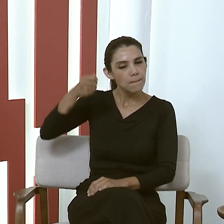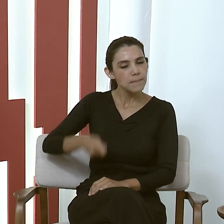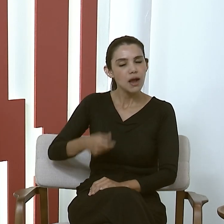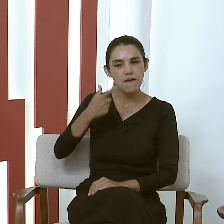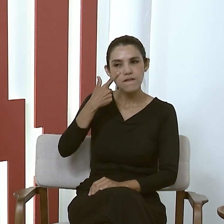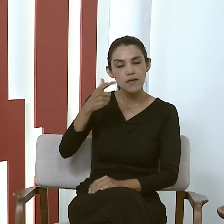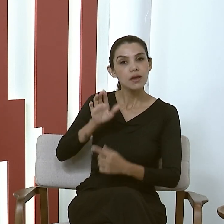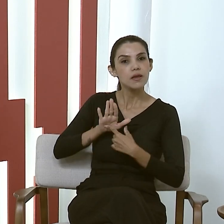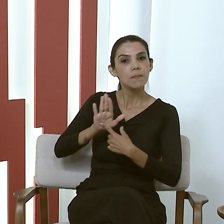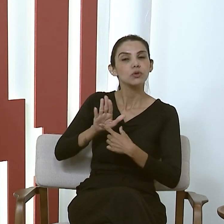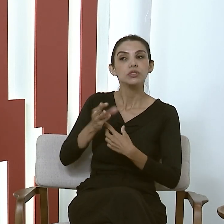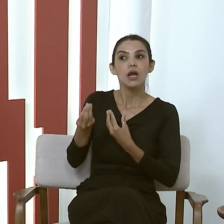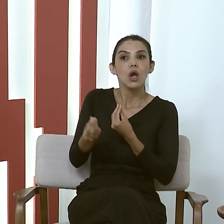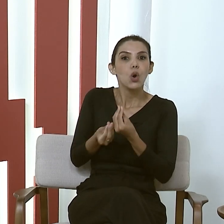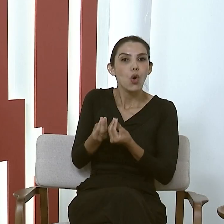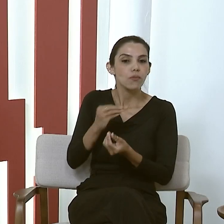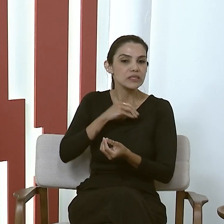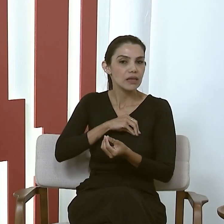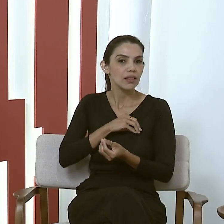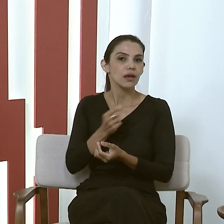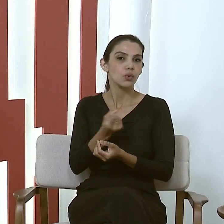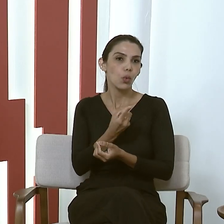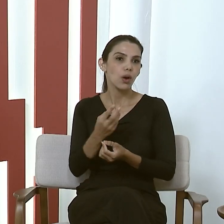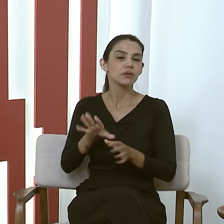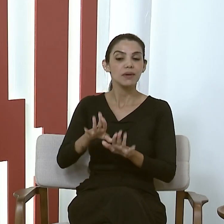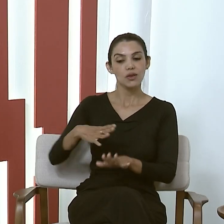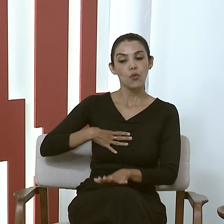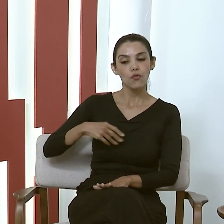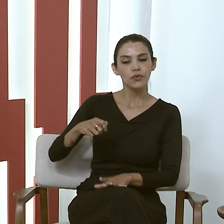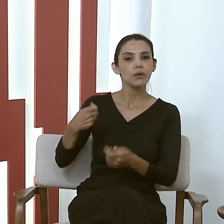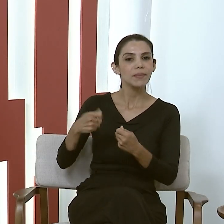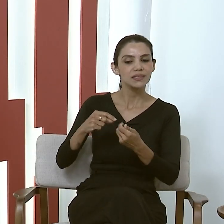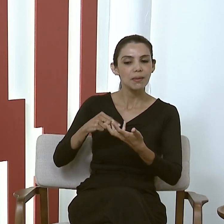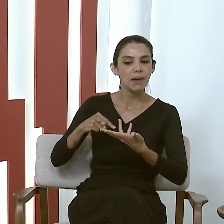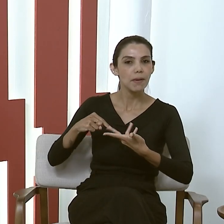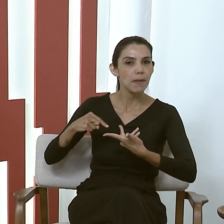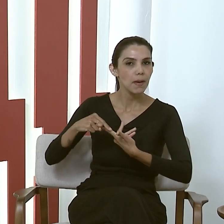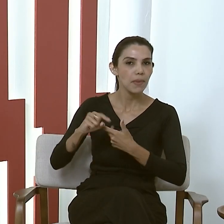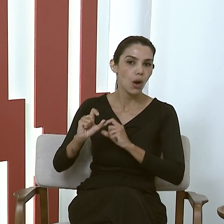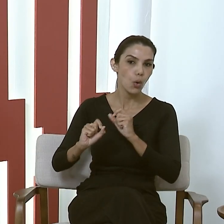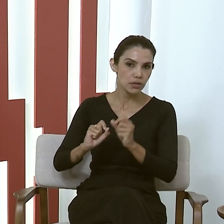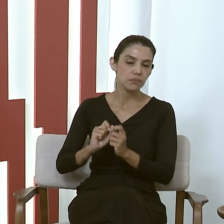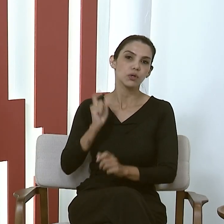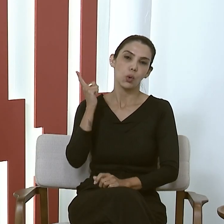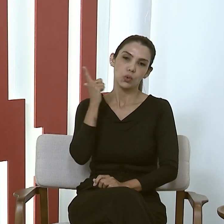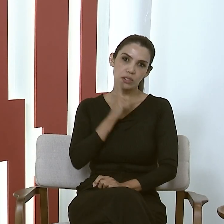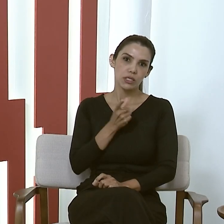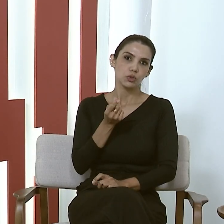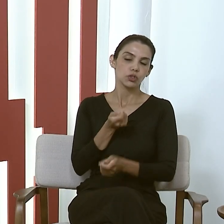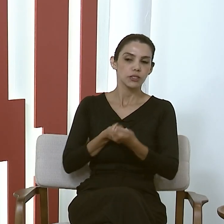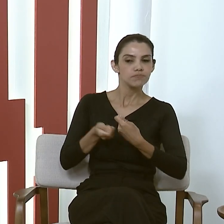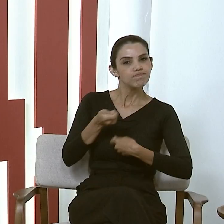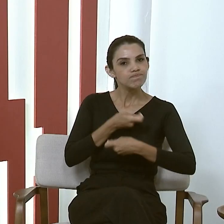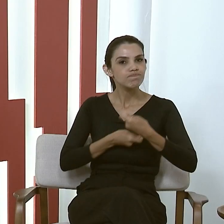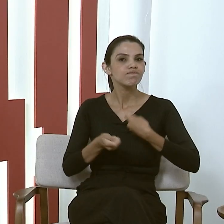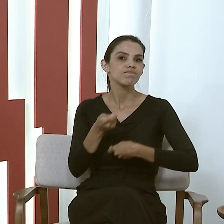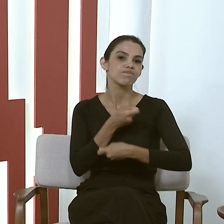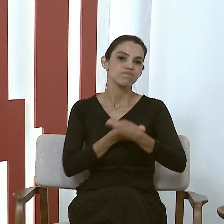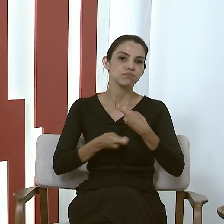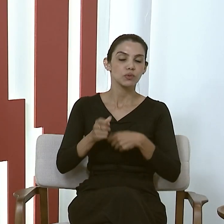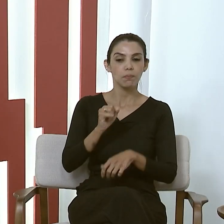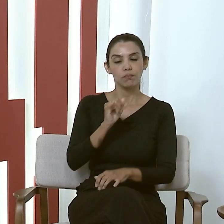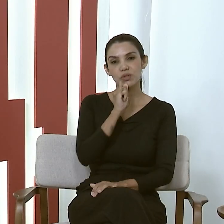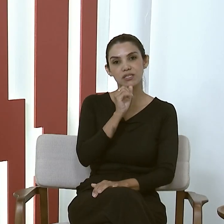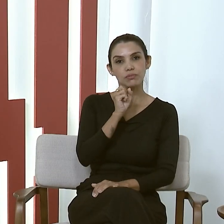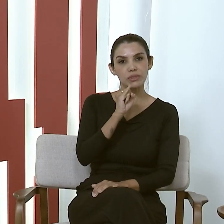as necessidades que essa criança, que os filhos possuem, para que esse valor seja ajustado. Se são filhos